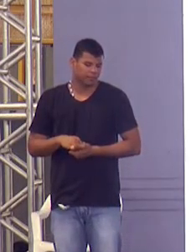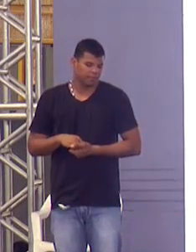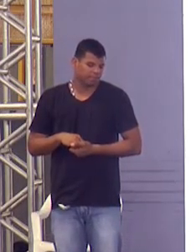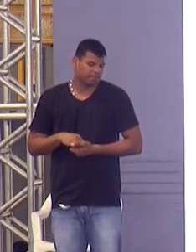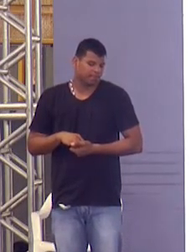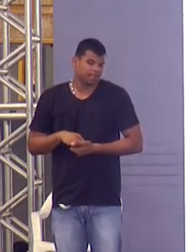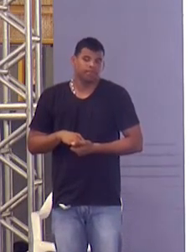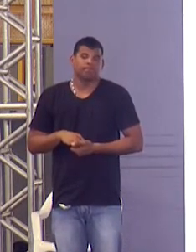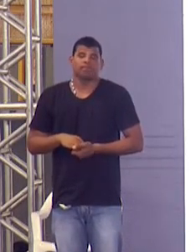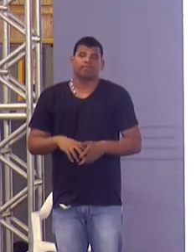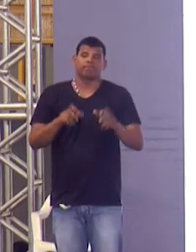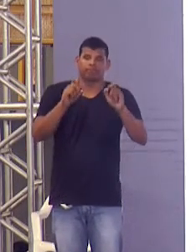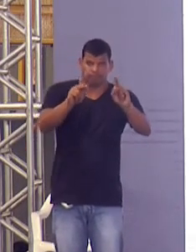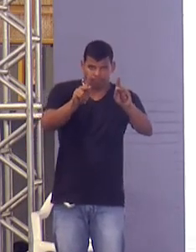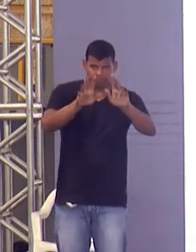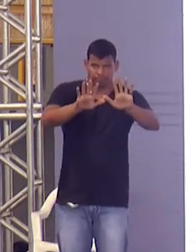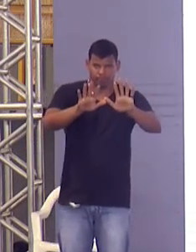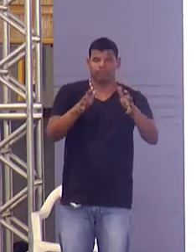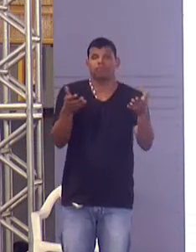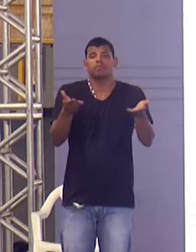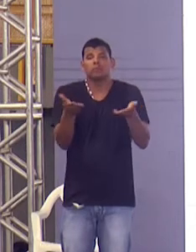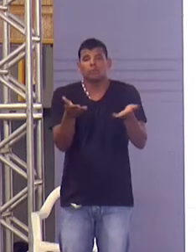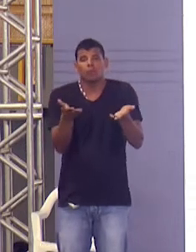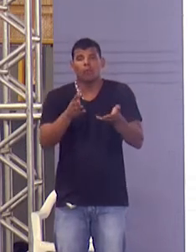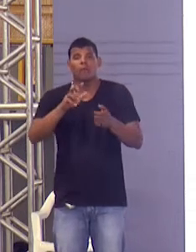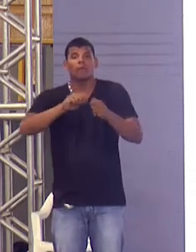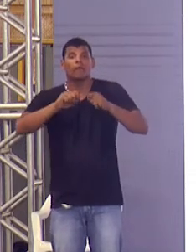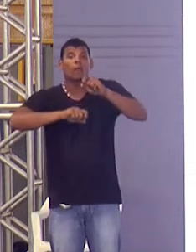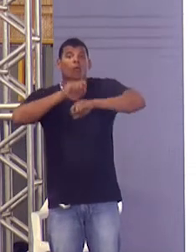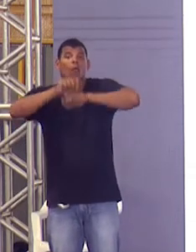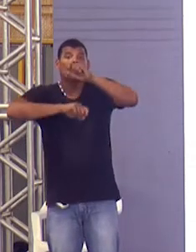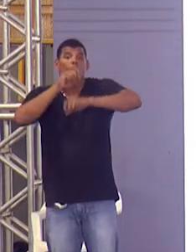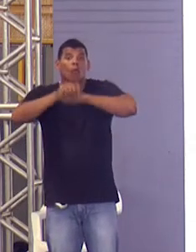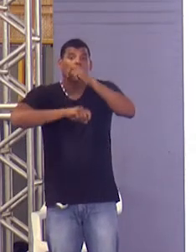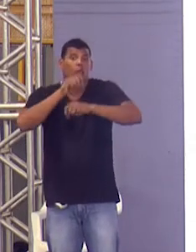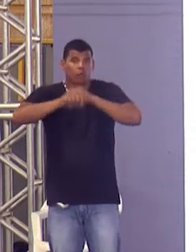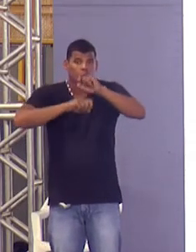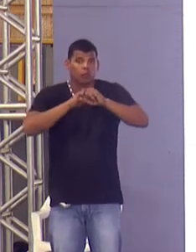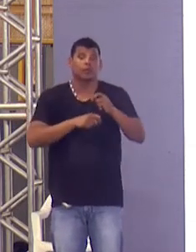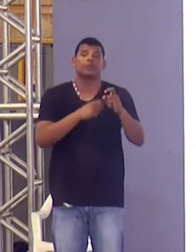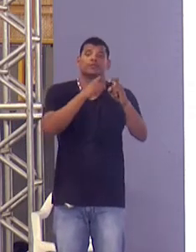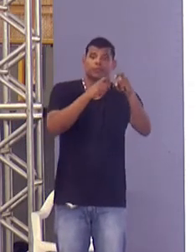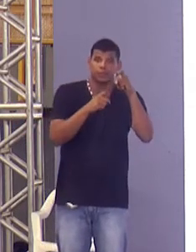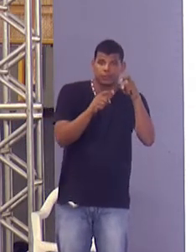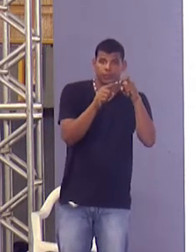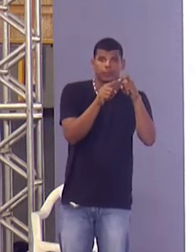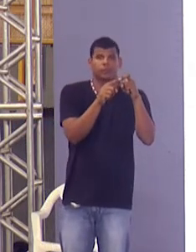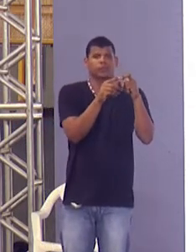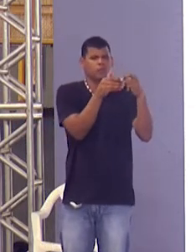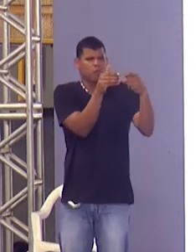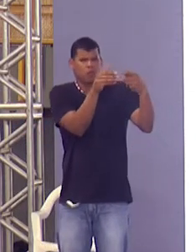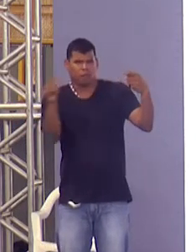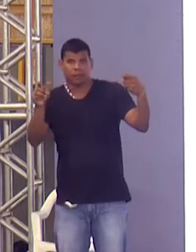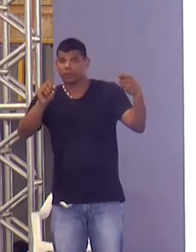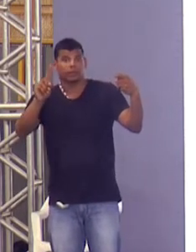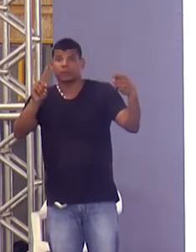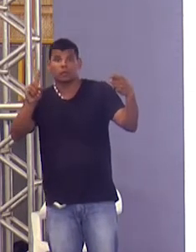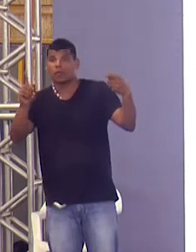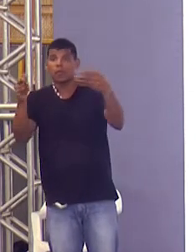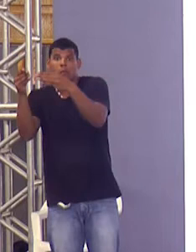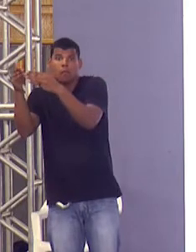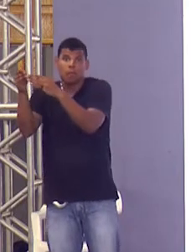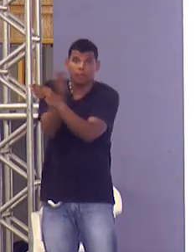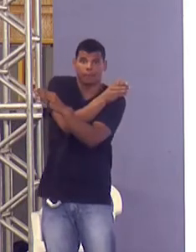Aí agora, pessoal, vocês vão fazer a operação inversa. Você vai pegar, qual foi a